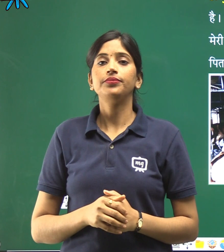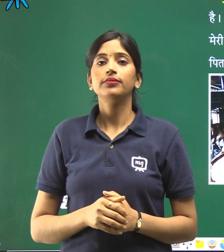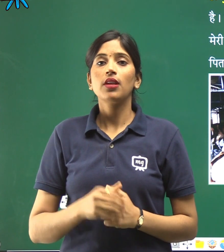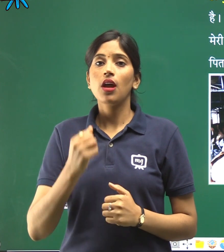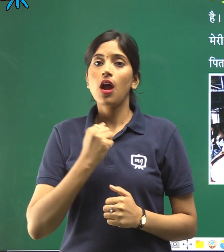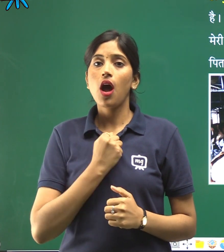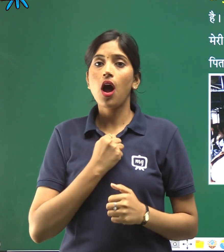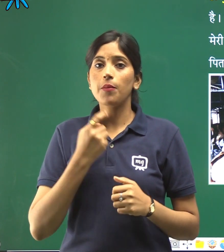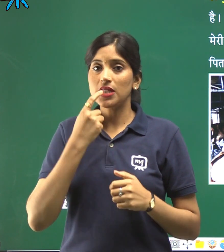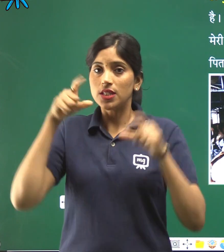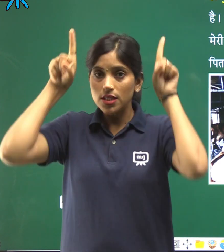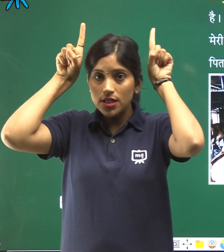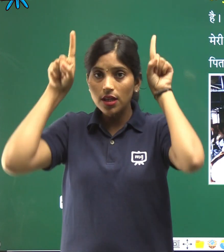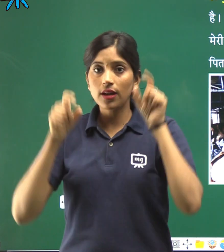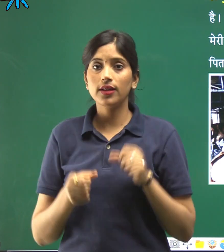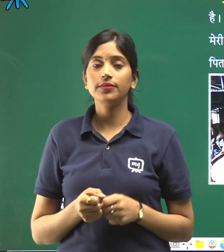हमारी गाय